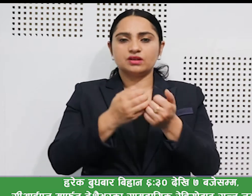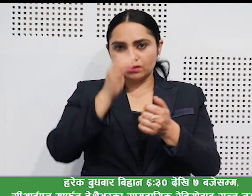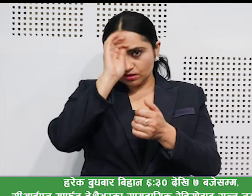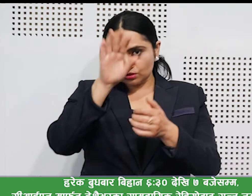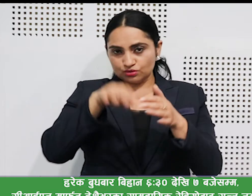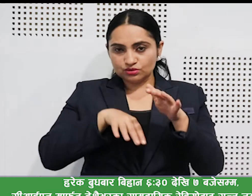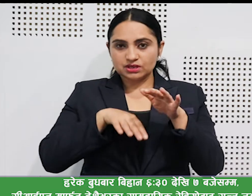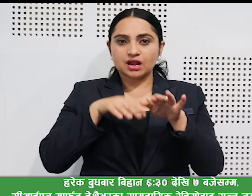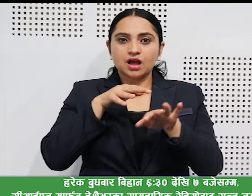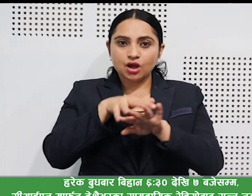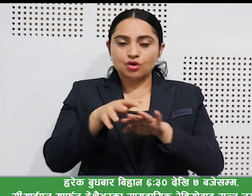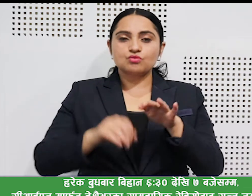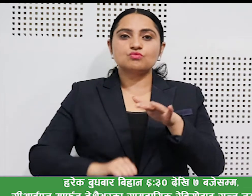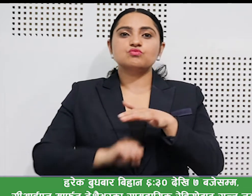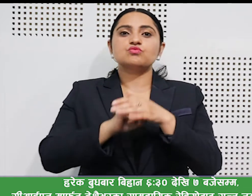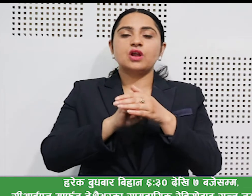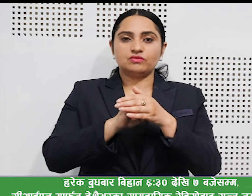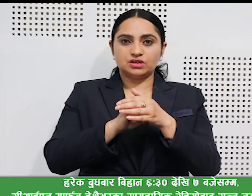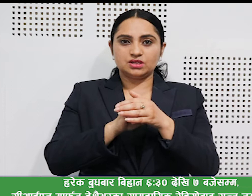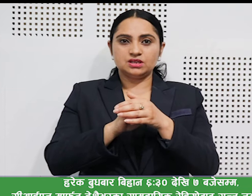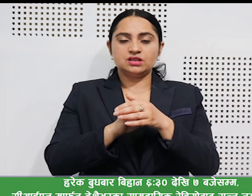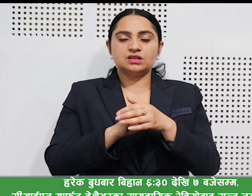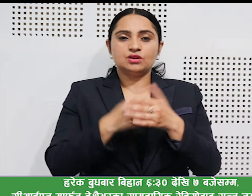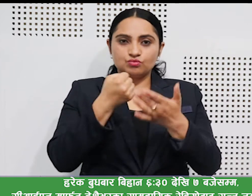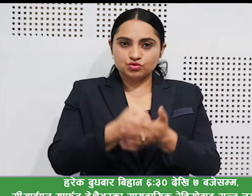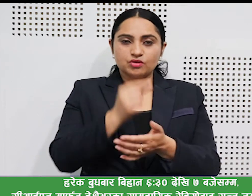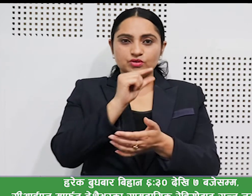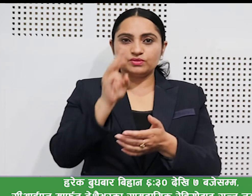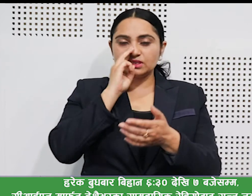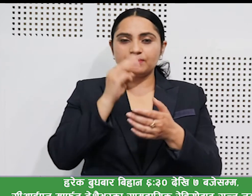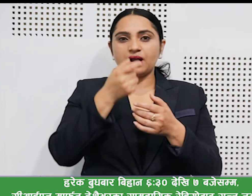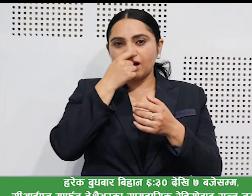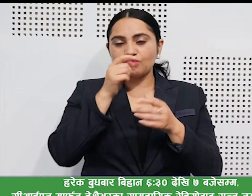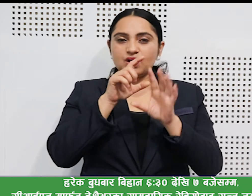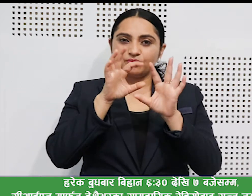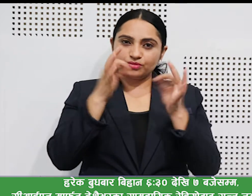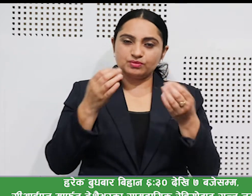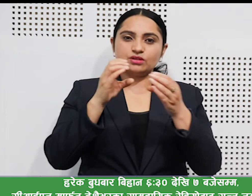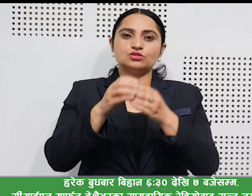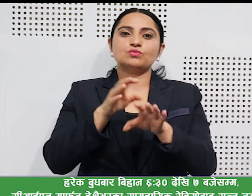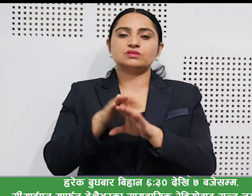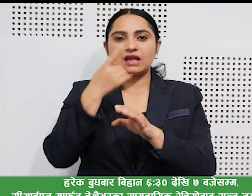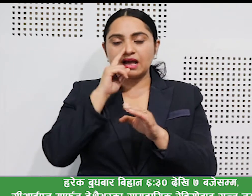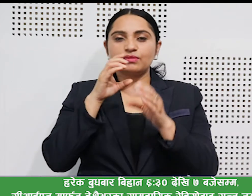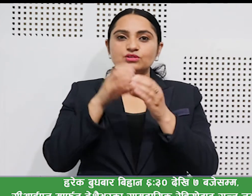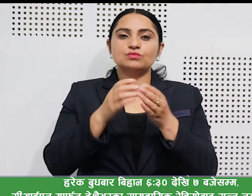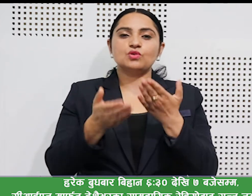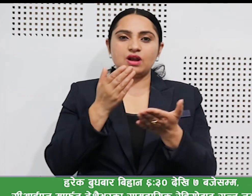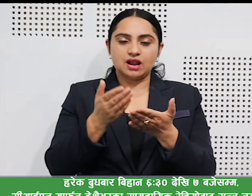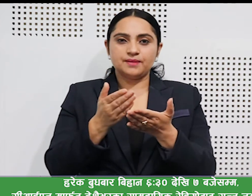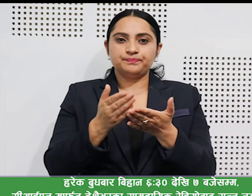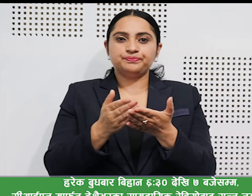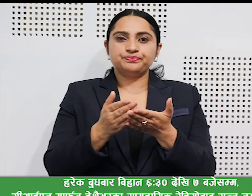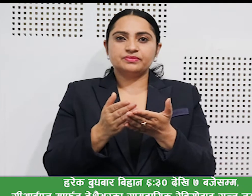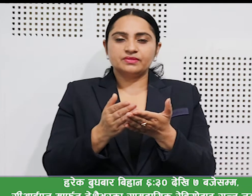पुर्याउने सन्दर्भमा चाहिँ महिला समूहहरू छन्, गाउँ गाउँमा आमा समूहहरू भयो, समुदायमा सङ्गठित भएर रहेका महिलाहरू हुनुहुन्छ,